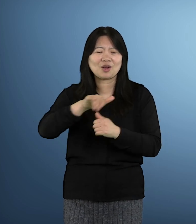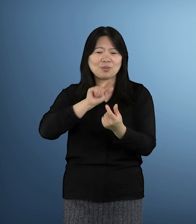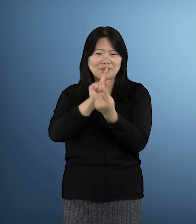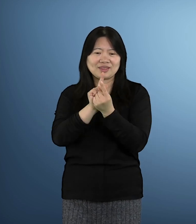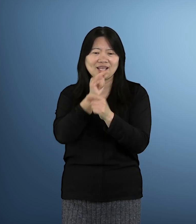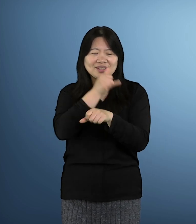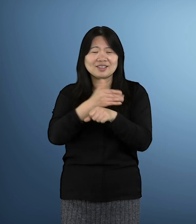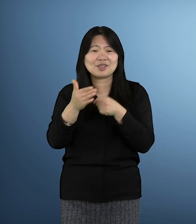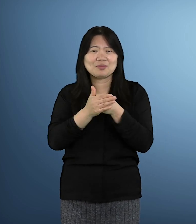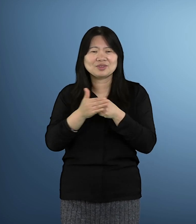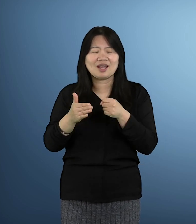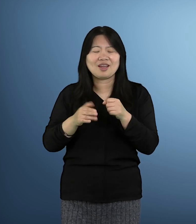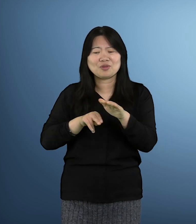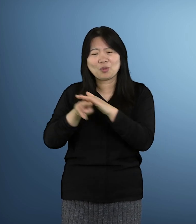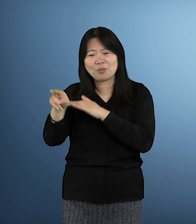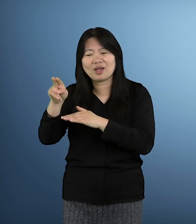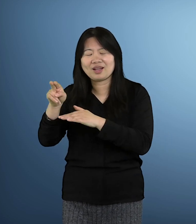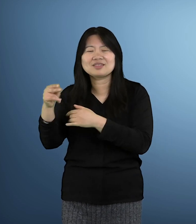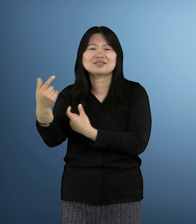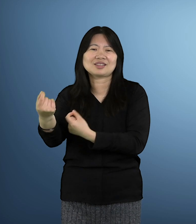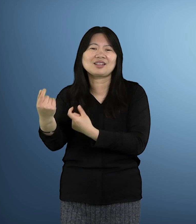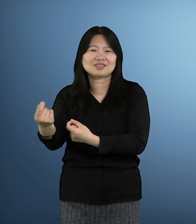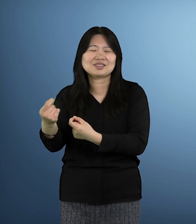그러다 보니까 요즘처럼 무슨